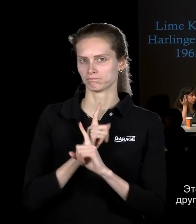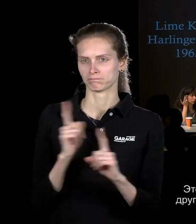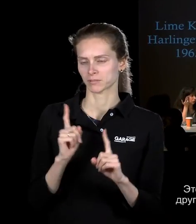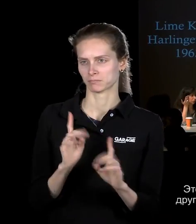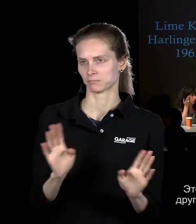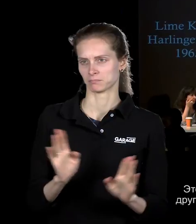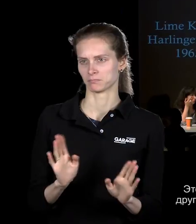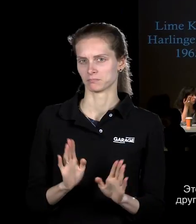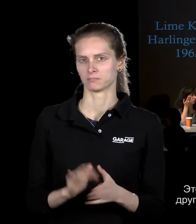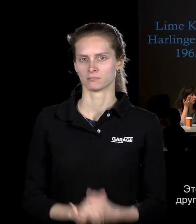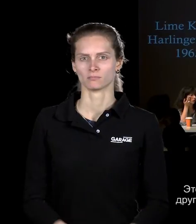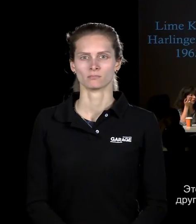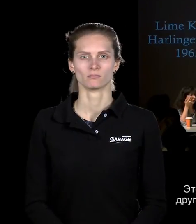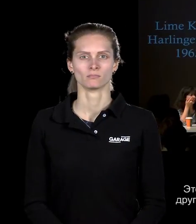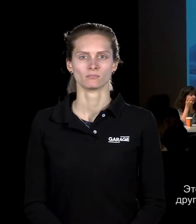раз